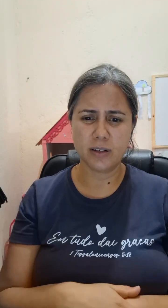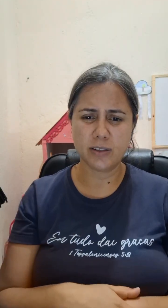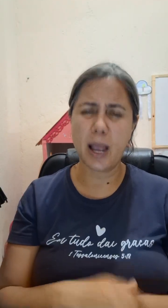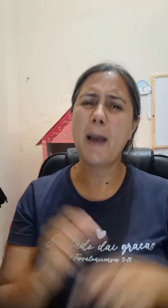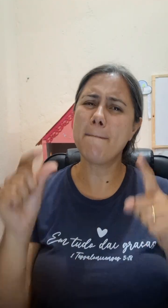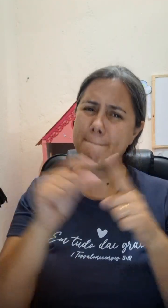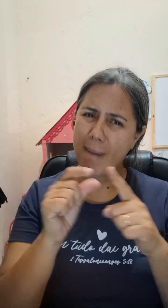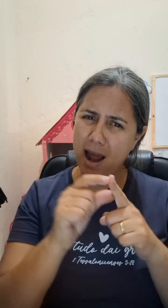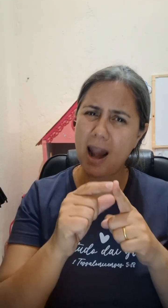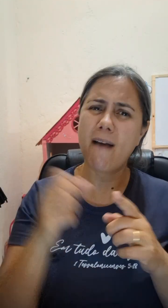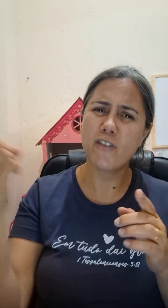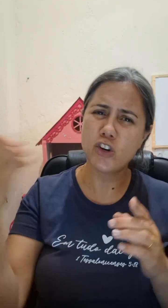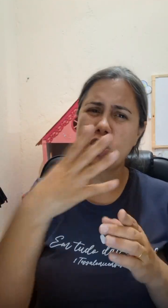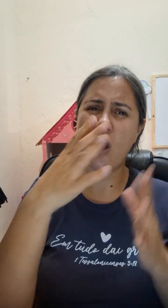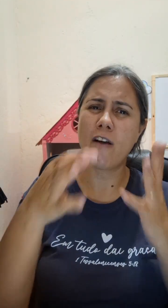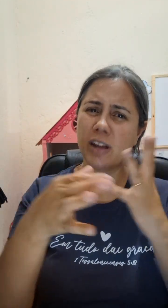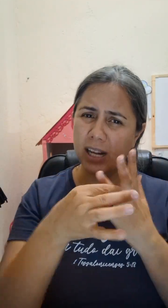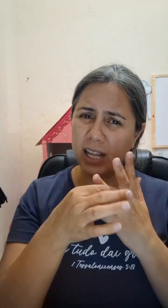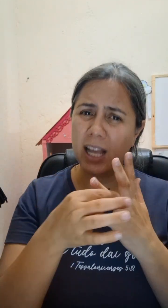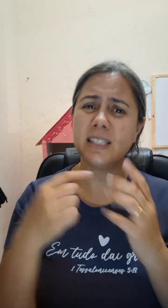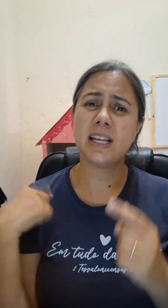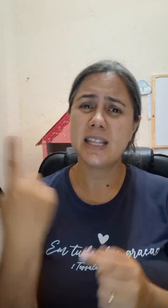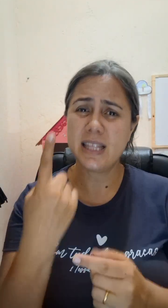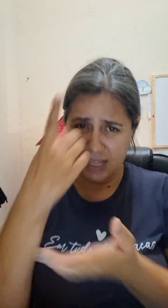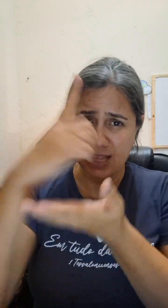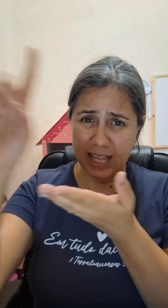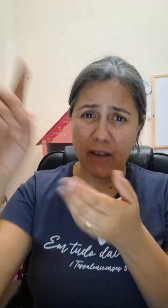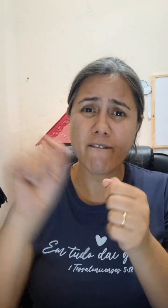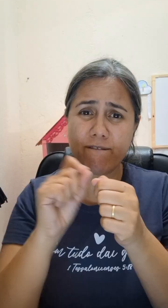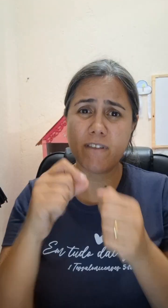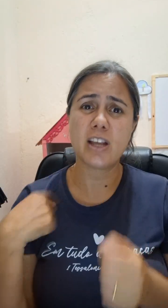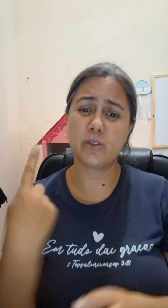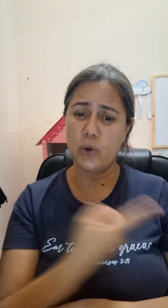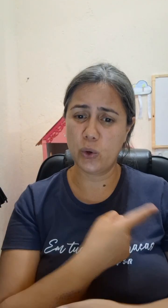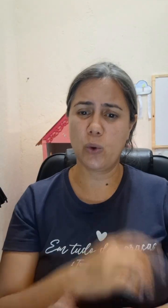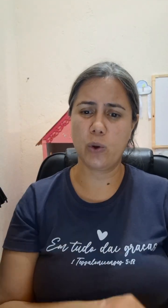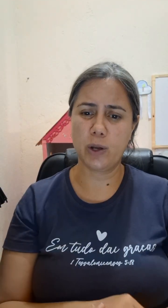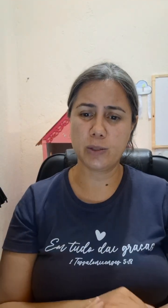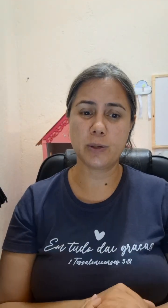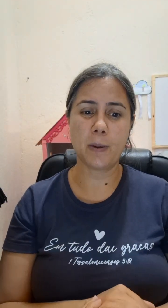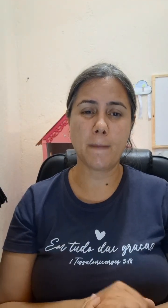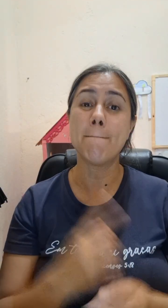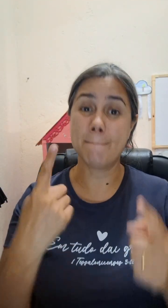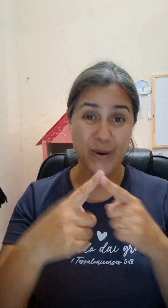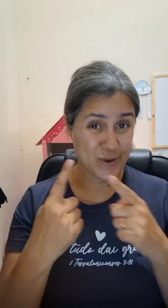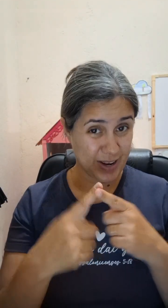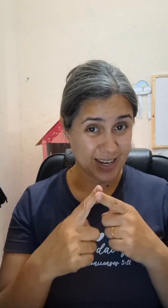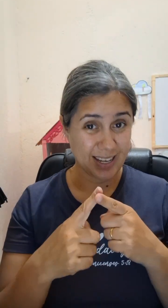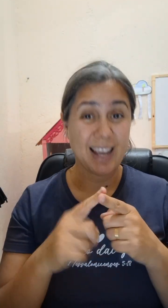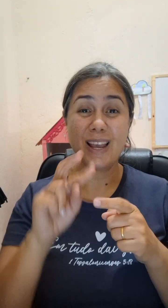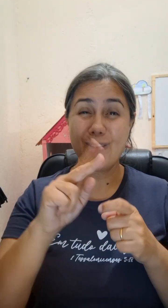Também nós precisamos ter fé no Evangelho, manter a fé no Evangelho, nas palavras da nova